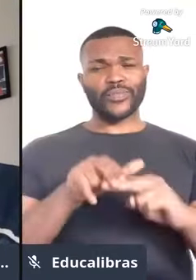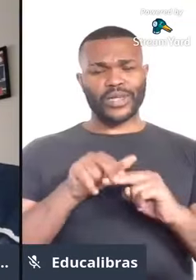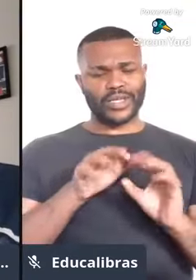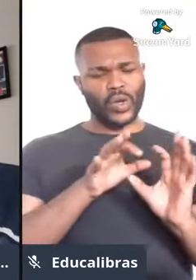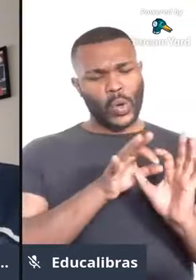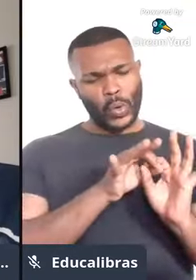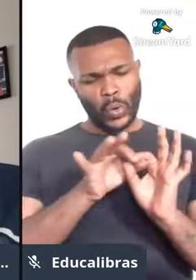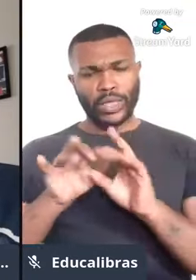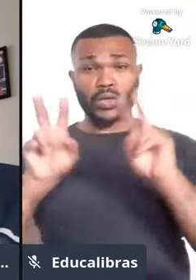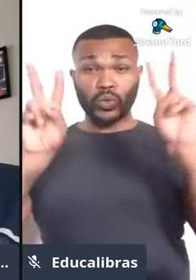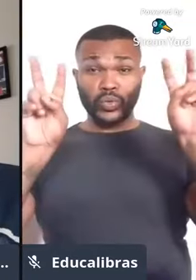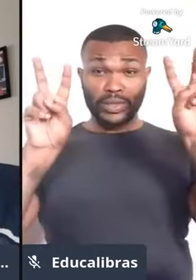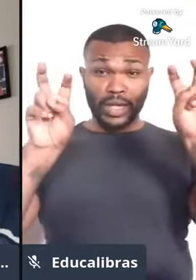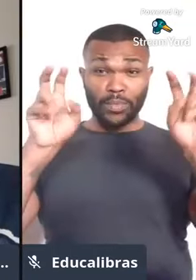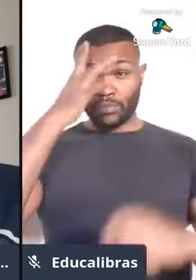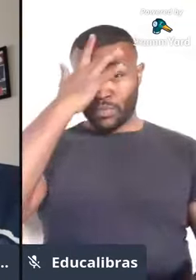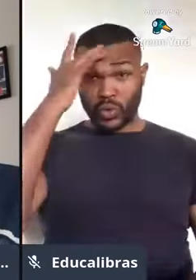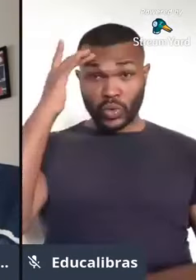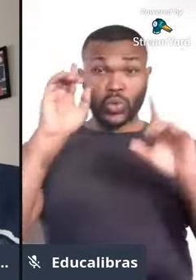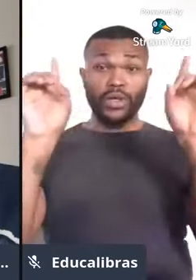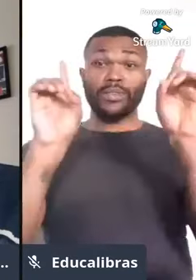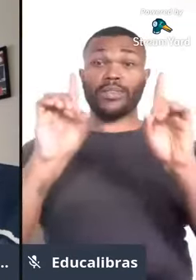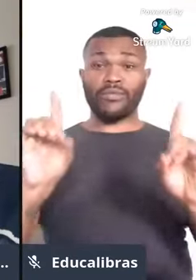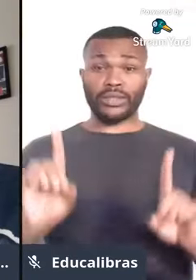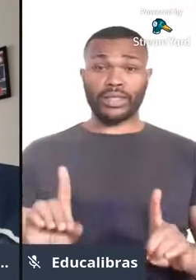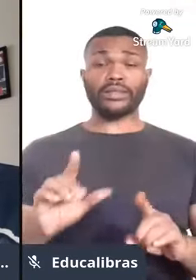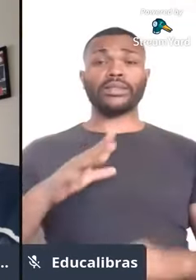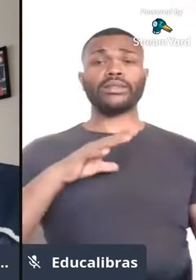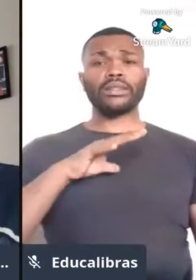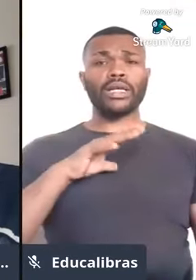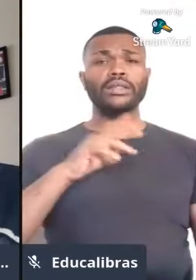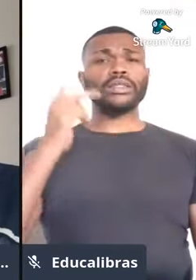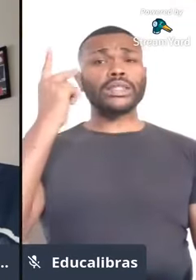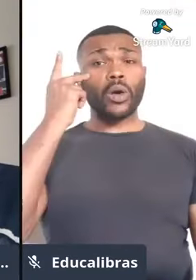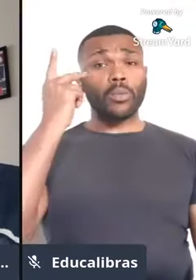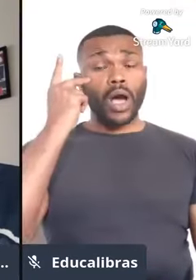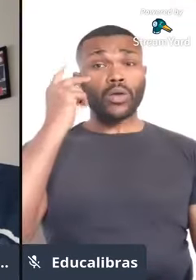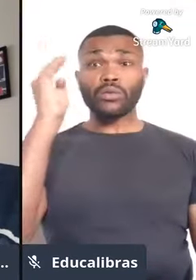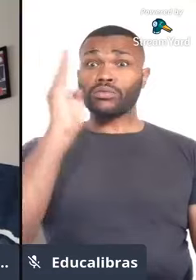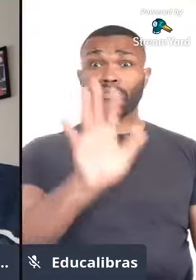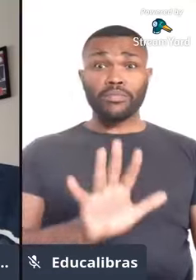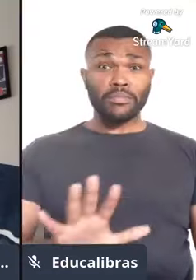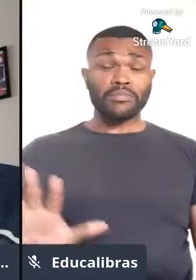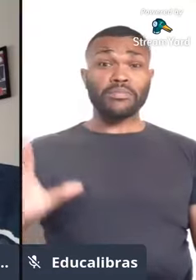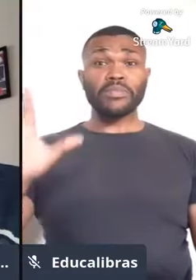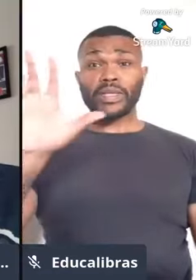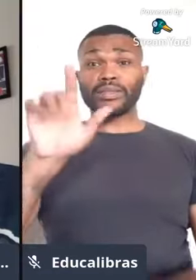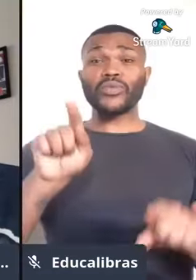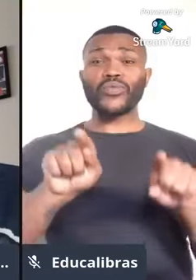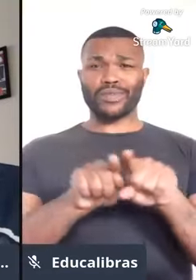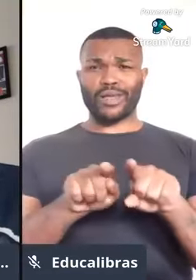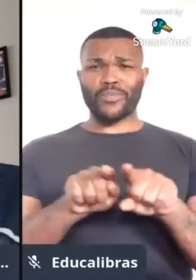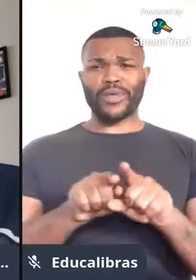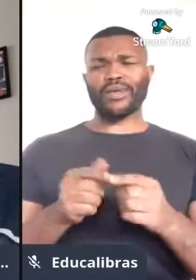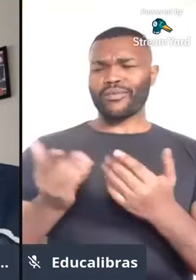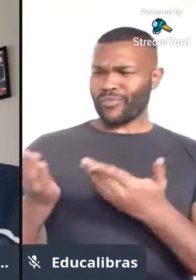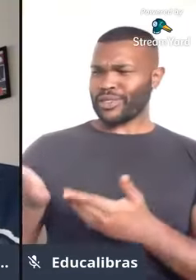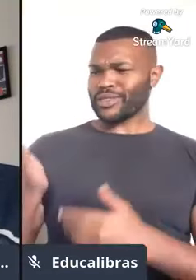com deficiência. Não só na cidade de São Paulo, mas no Brasil inteiro. Como você sabe,